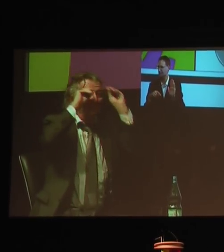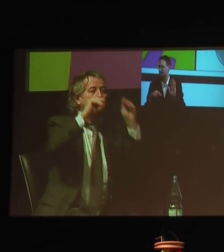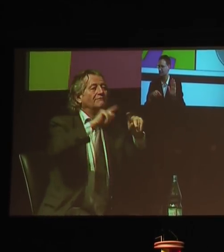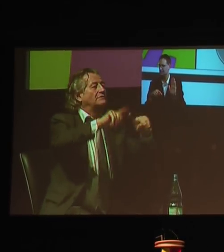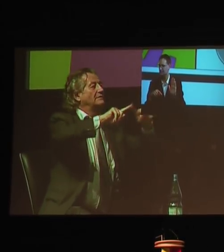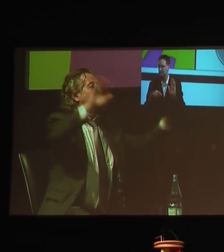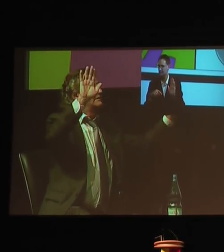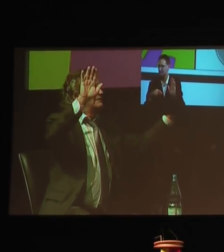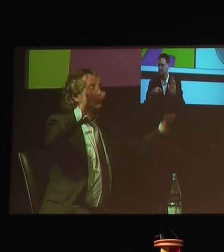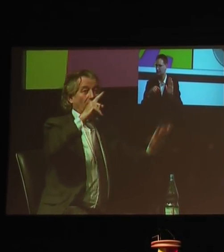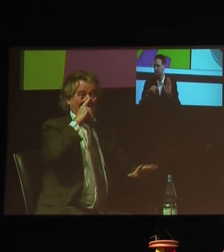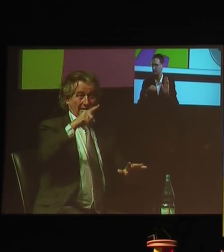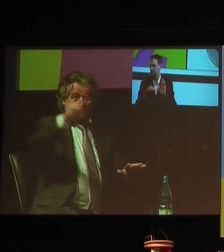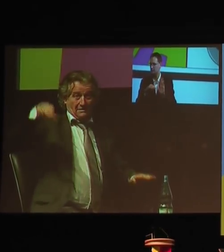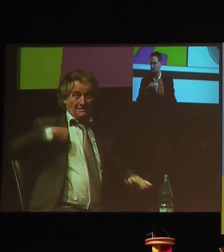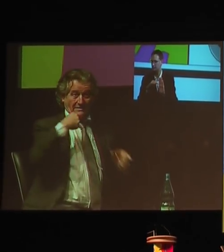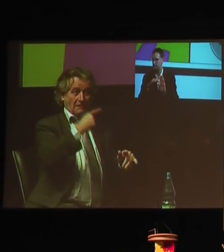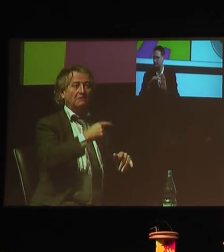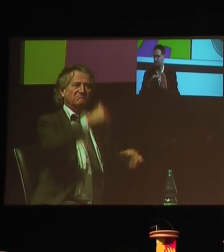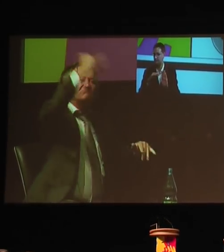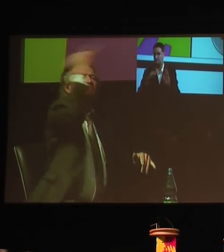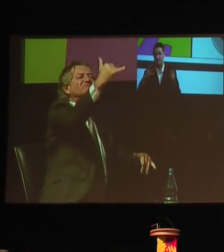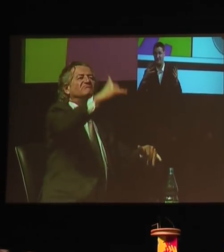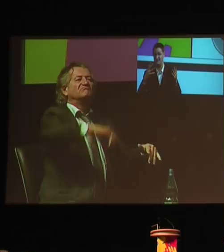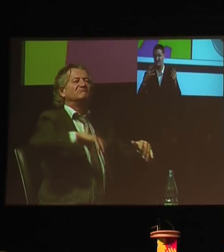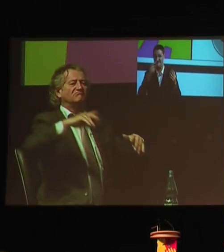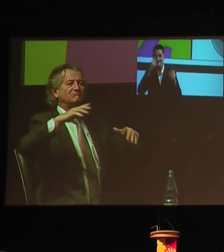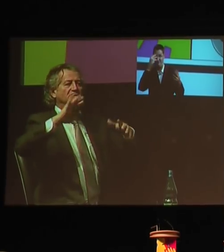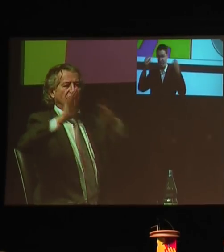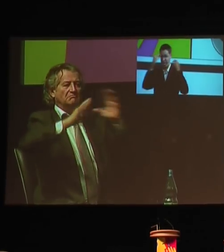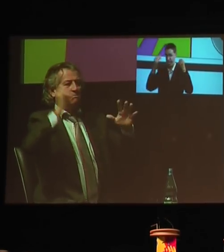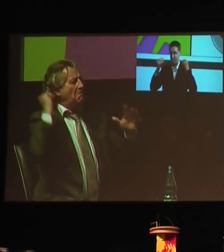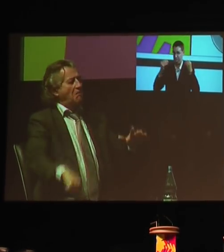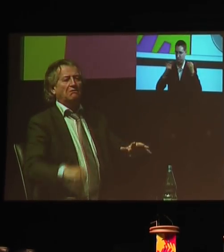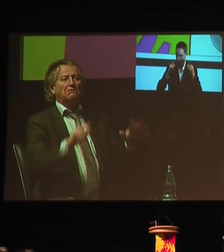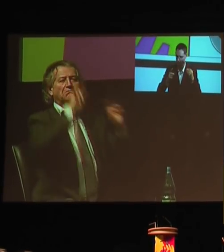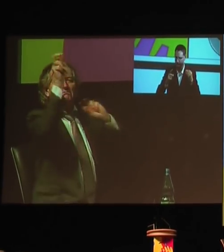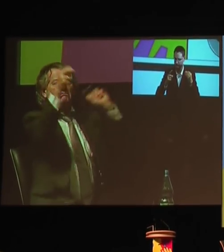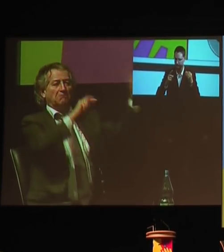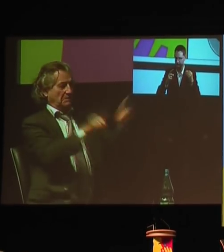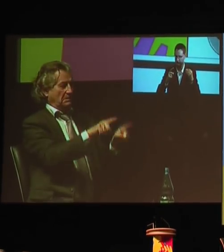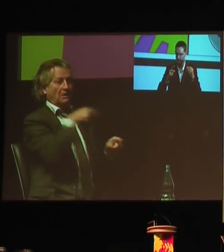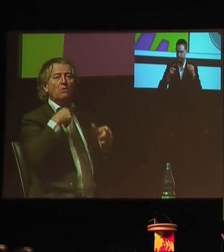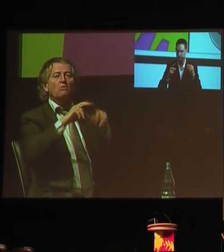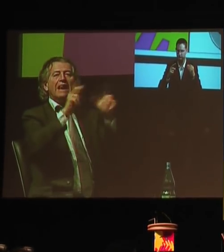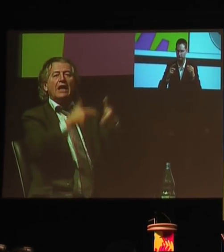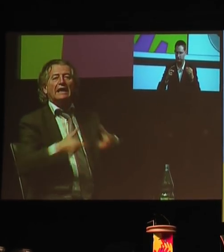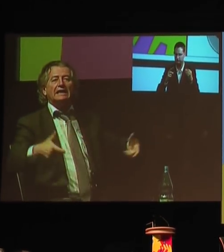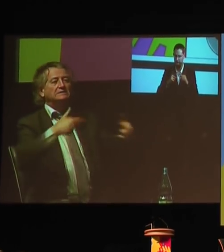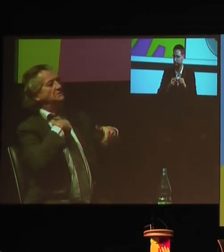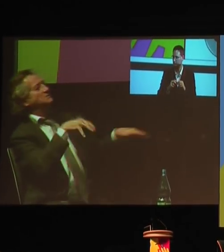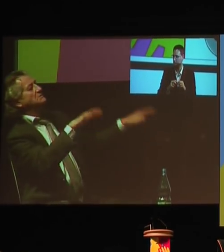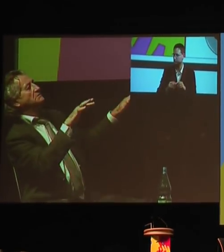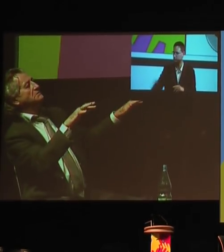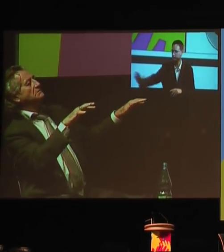linguistisch aus ganz unterschiedlicher Perspektive betrachten, selbstverständlich. Aber für uns ist das toll. Ja, natürlich, ich weiß auch, dass das nicht ganz richtig ist. Aber